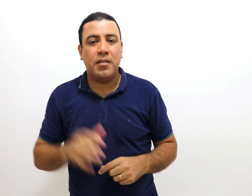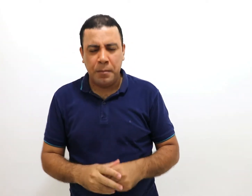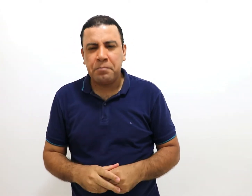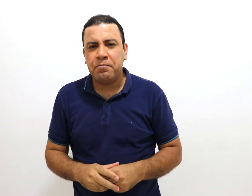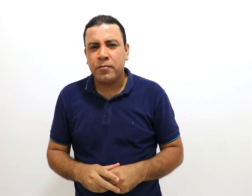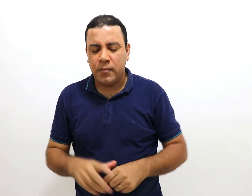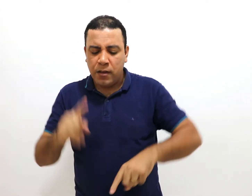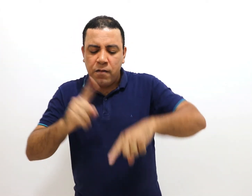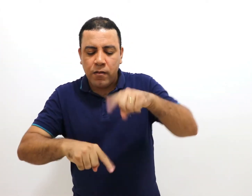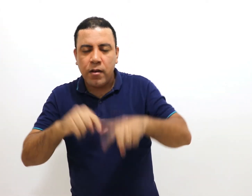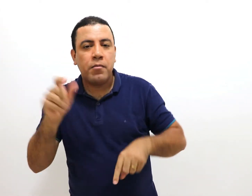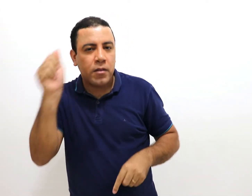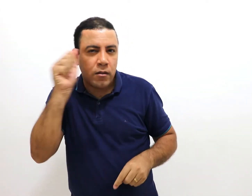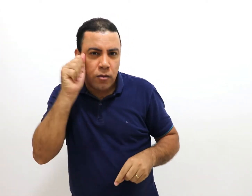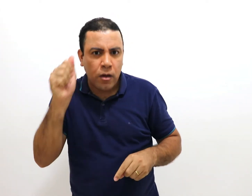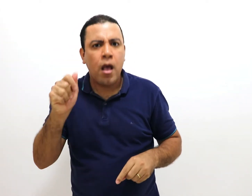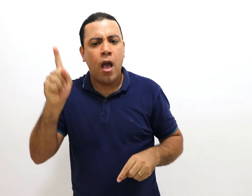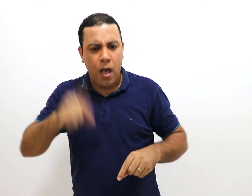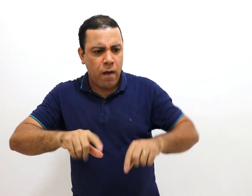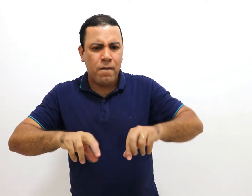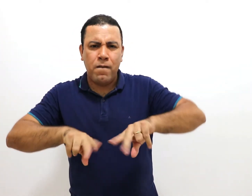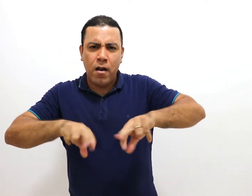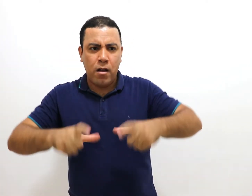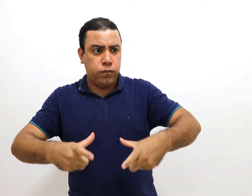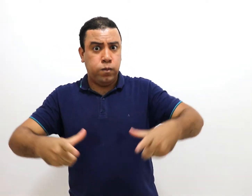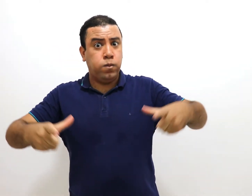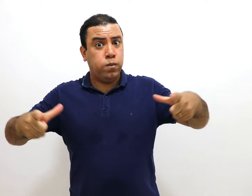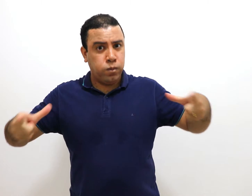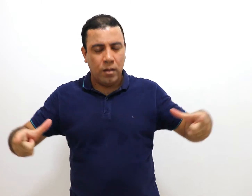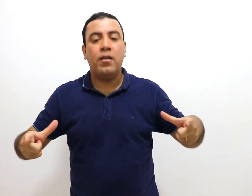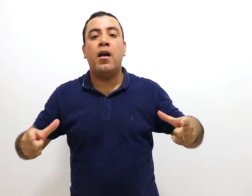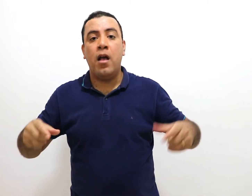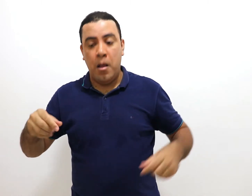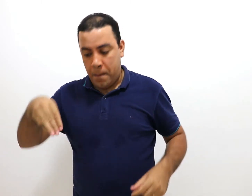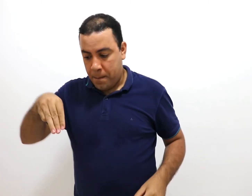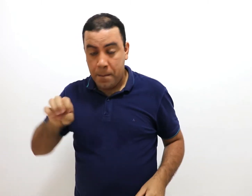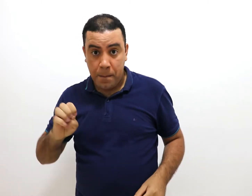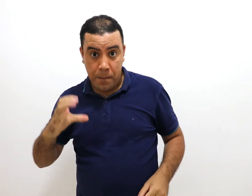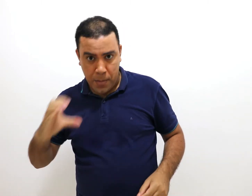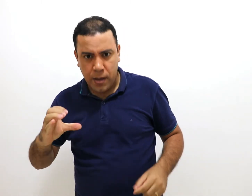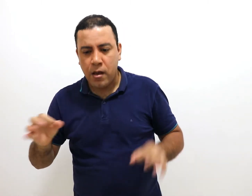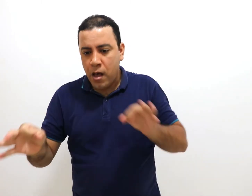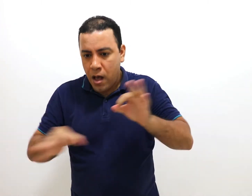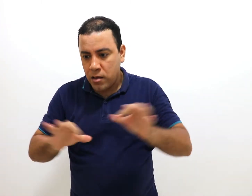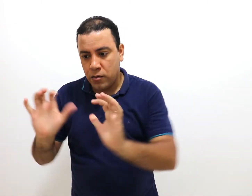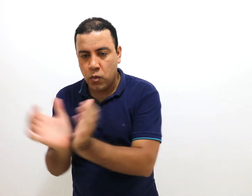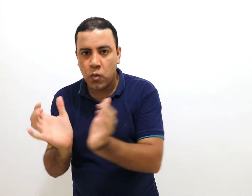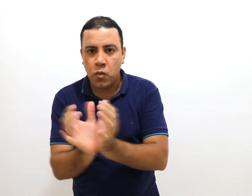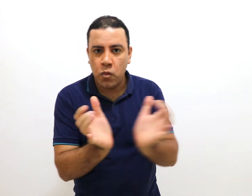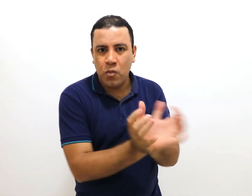autoria. Esse conjunto é tão amplo que o MEC organizou em 4